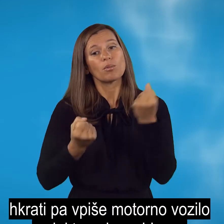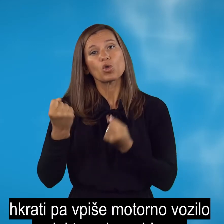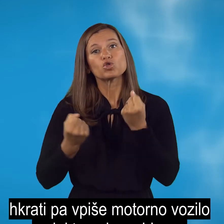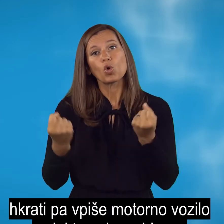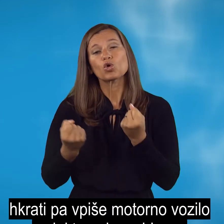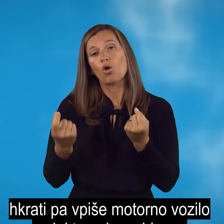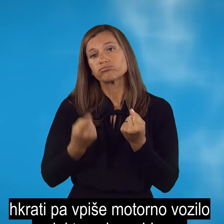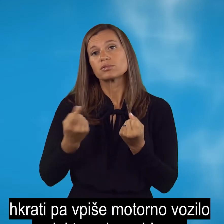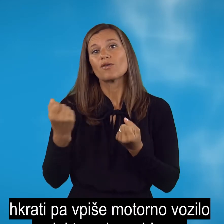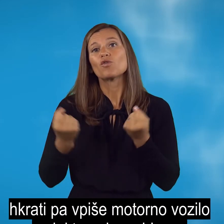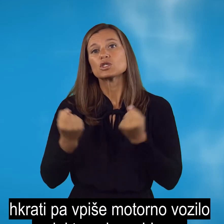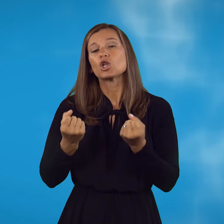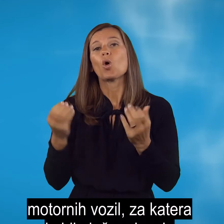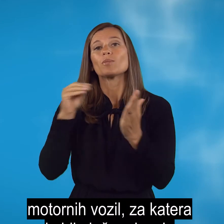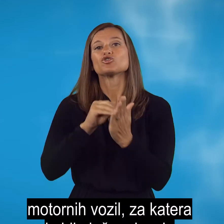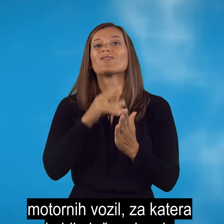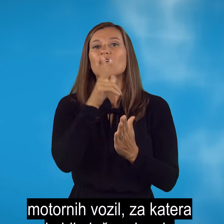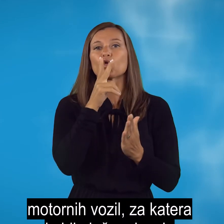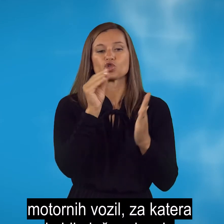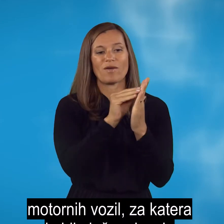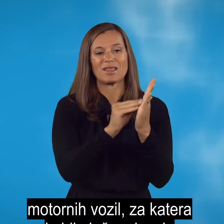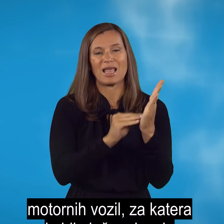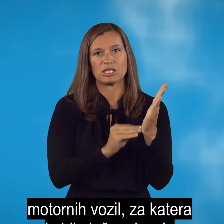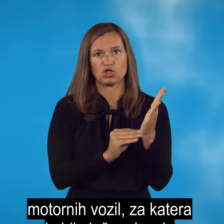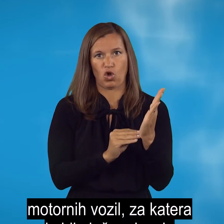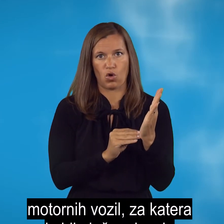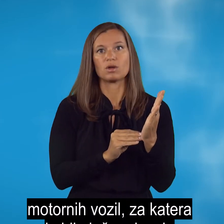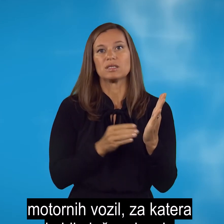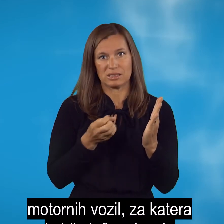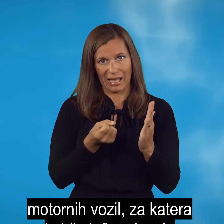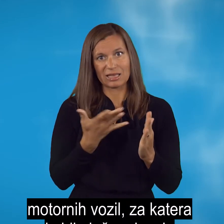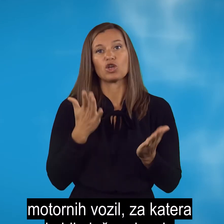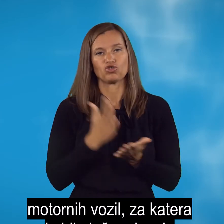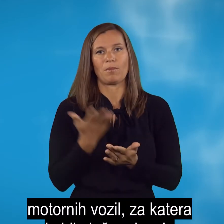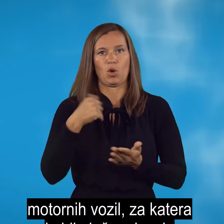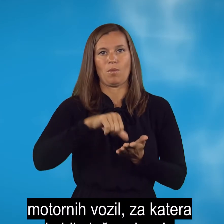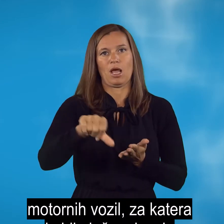v elektronsko evidenco motornih vozil, za katere je bil plačan davek.